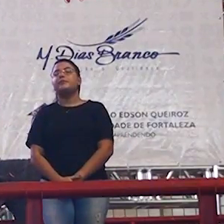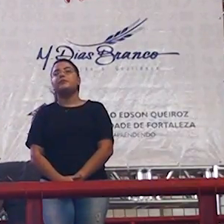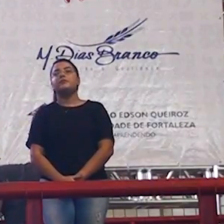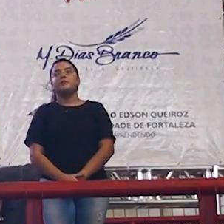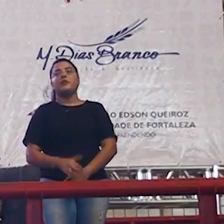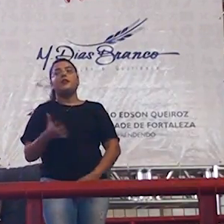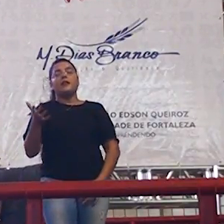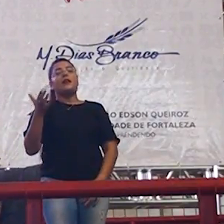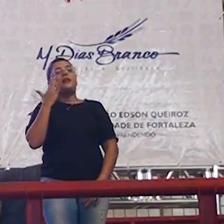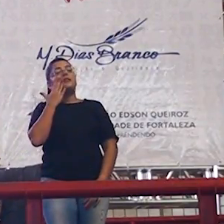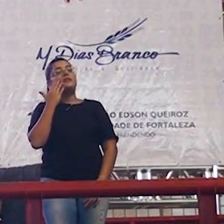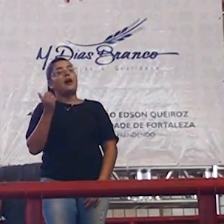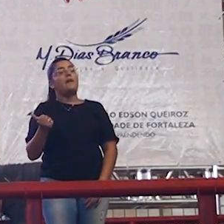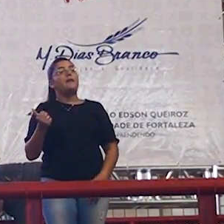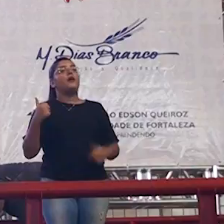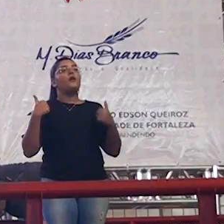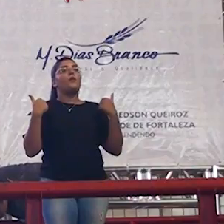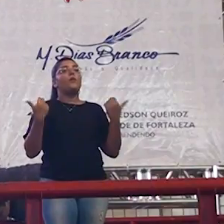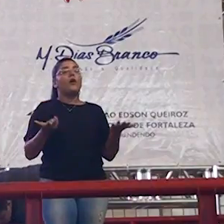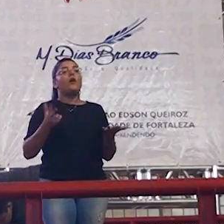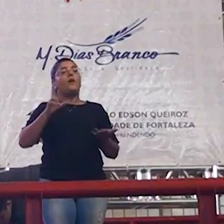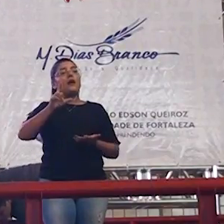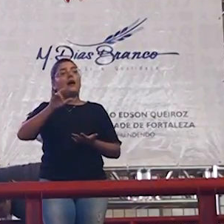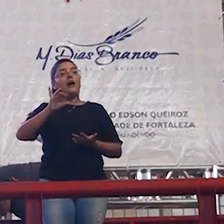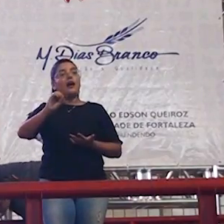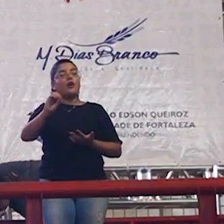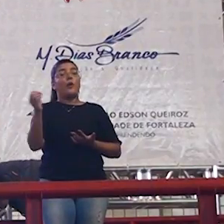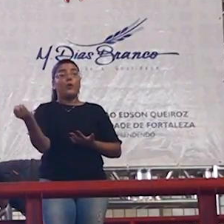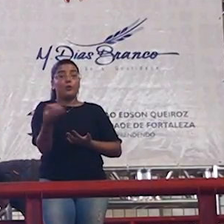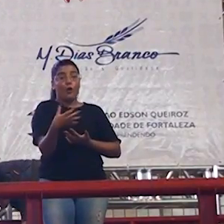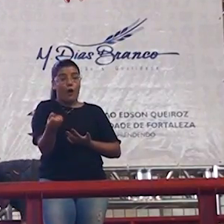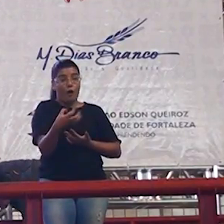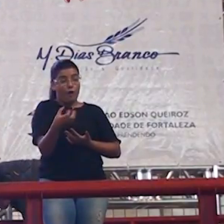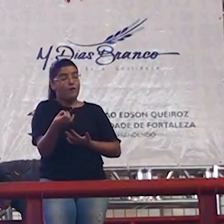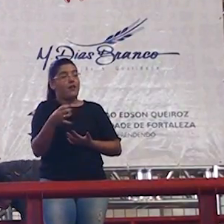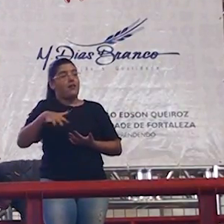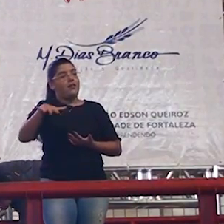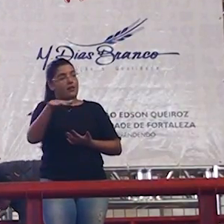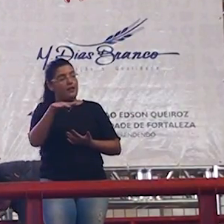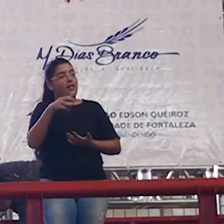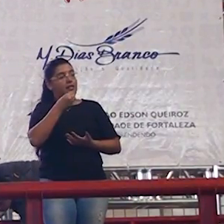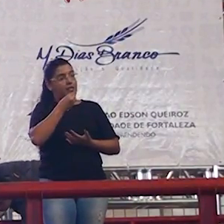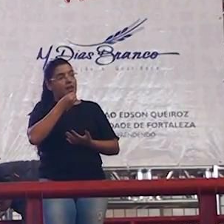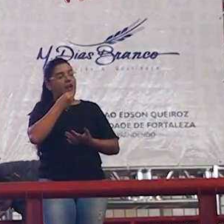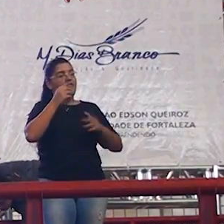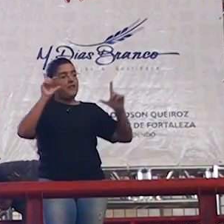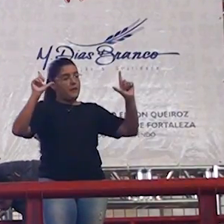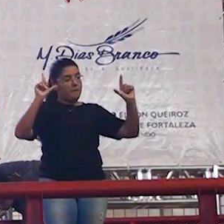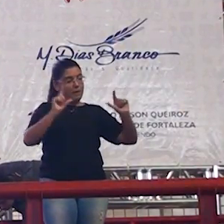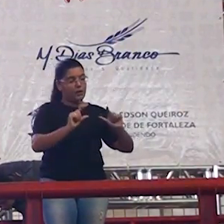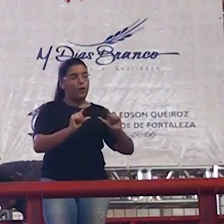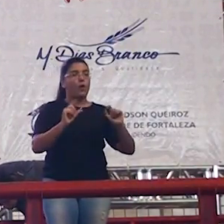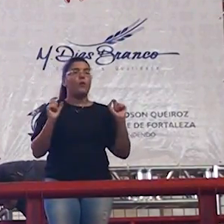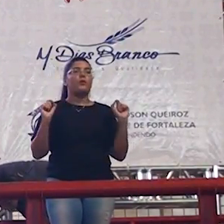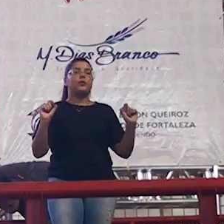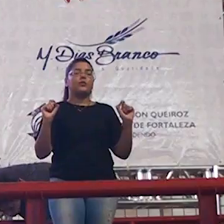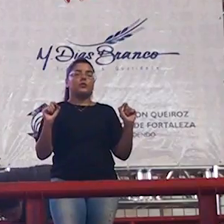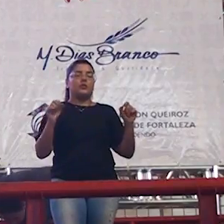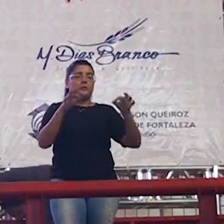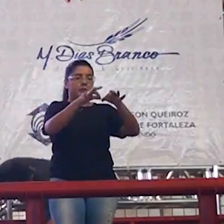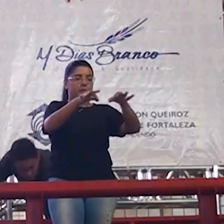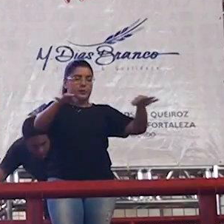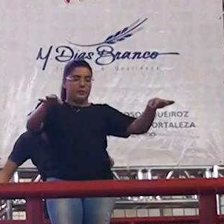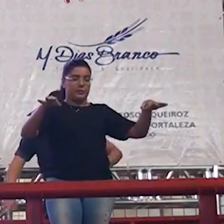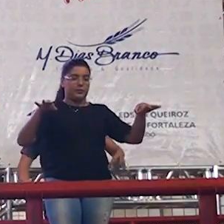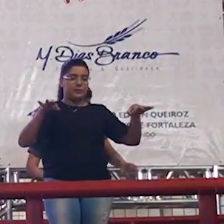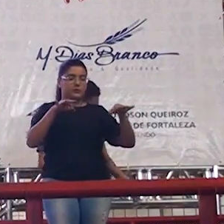ele quer saber qual é o raio para que a nova área seja menor que a área em forma de retângulo.